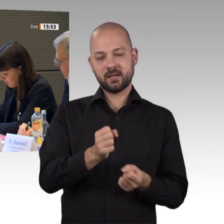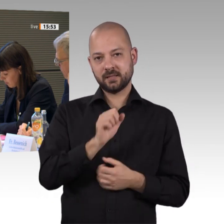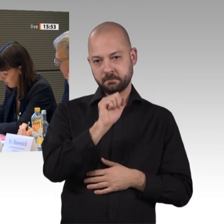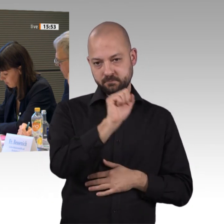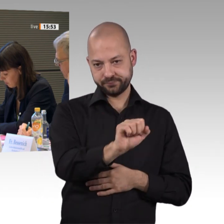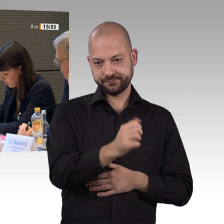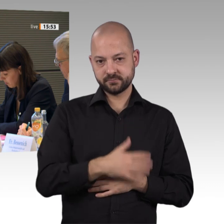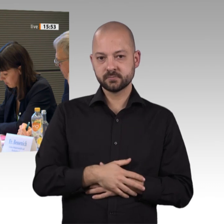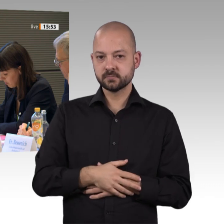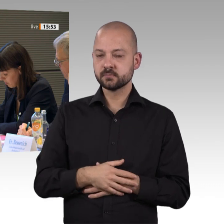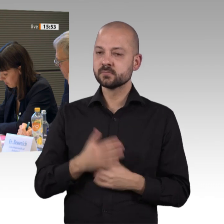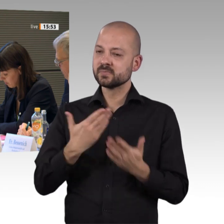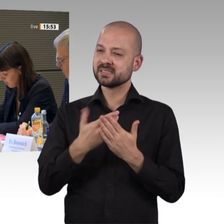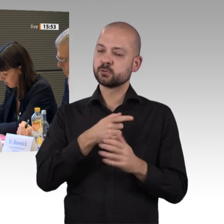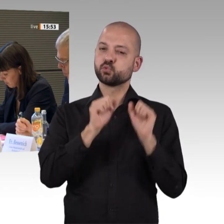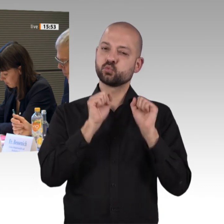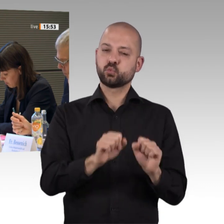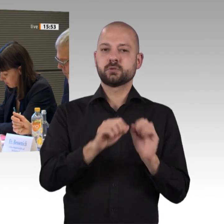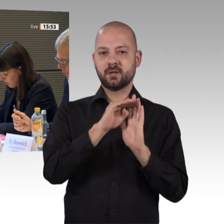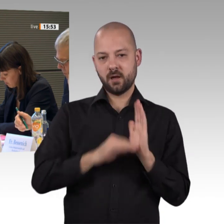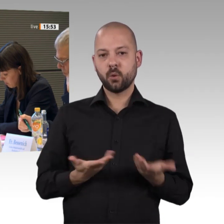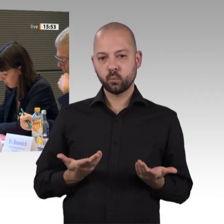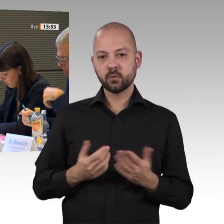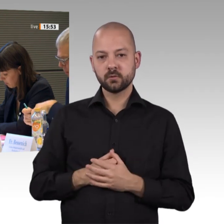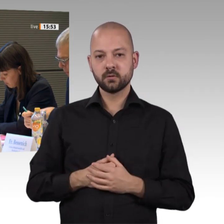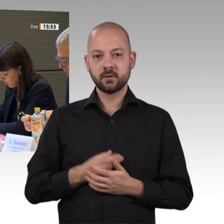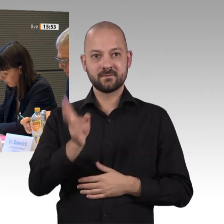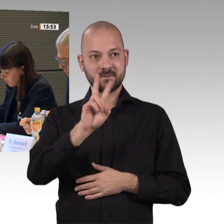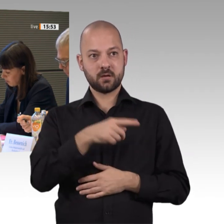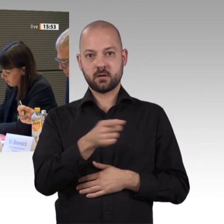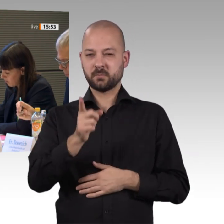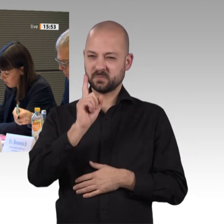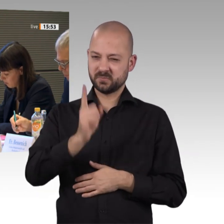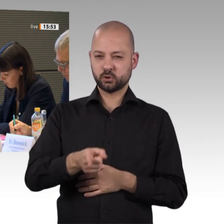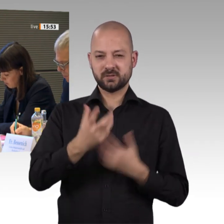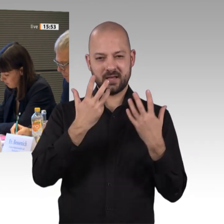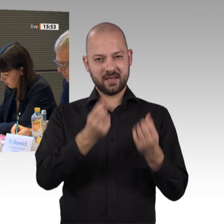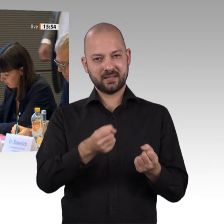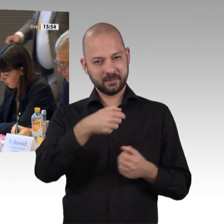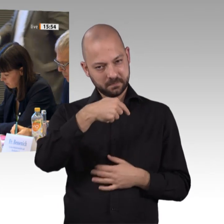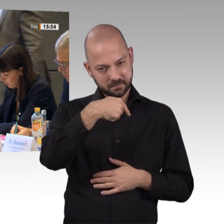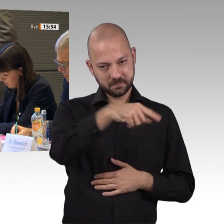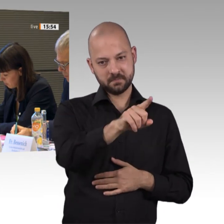und zurückgegriffen wird und die dann wiederum Angst haben, dass ihre Kinder, also die geliebten Enkelkinder, nicht mehr studieren können.